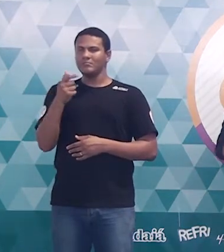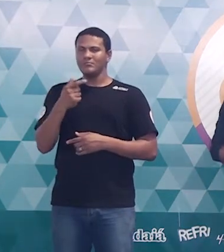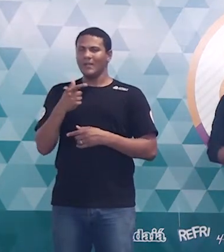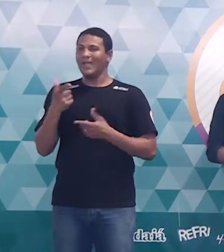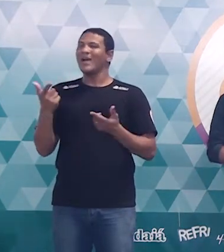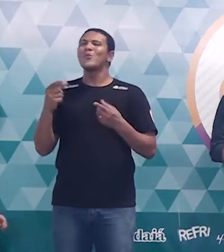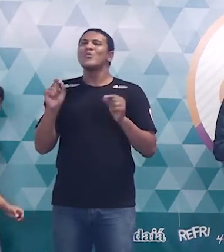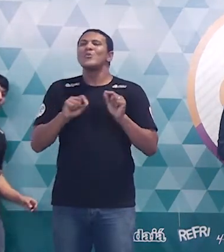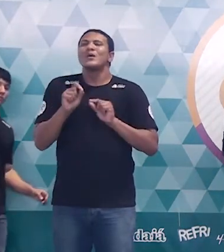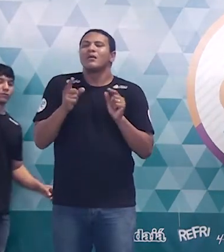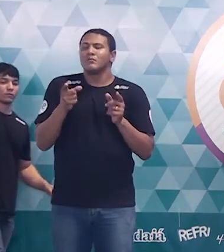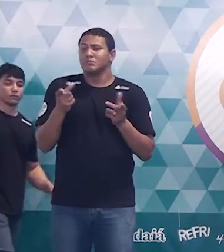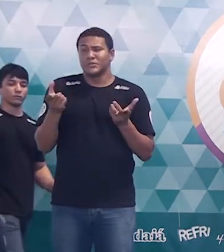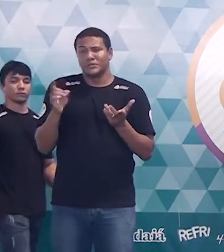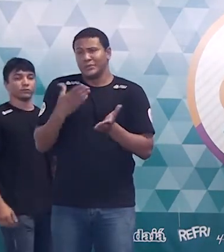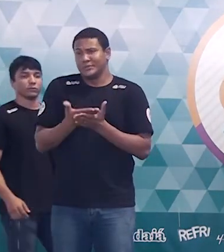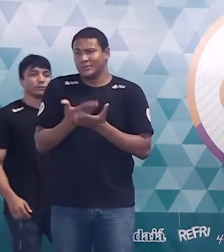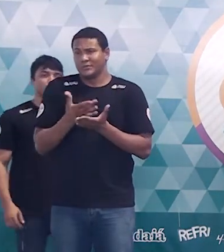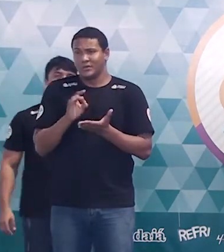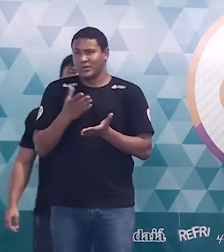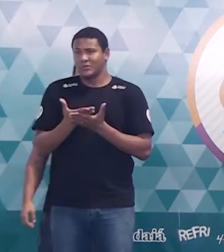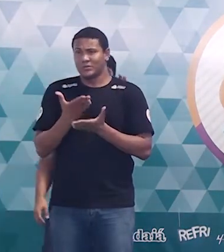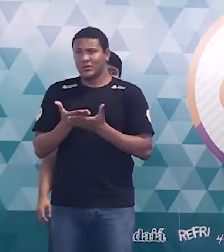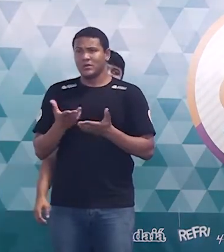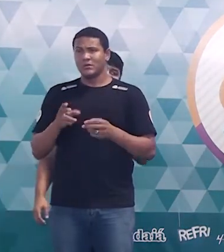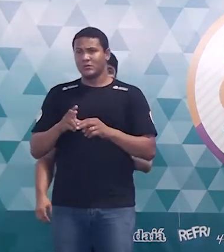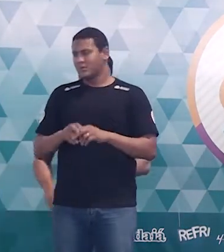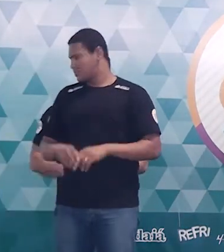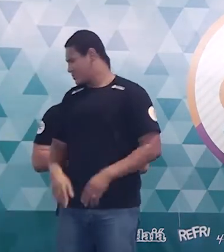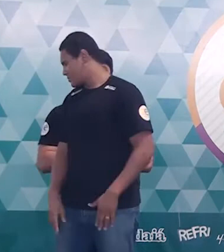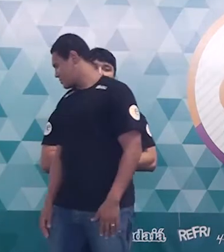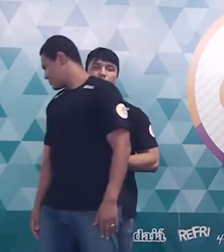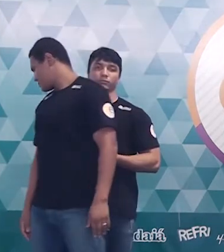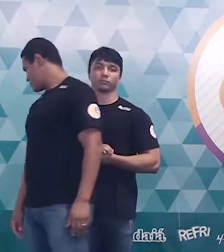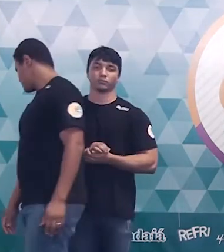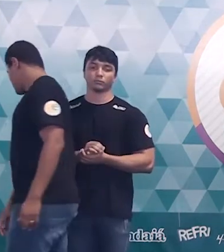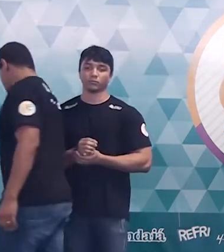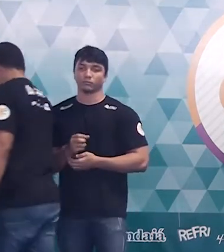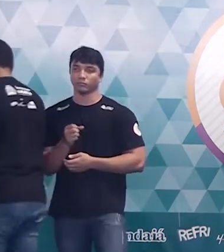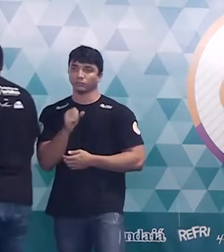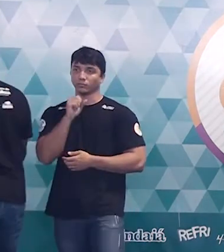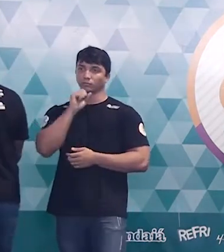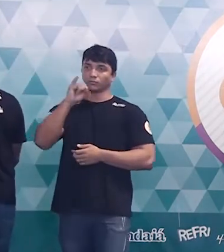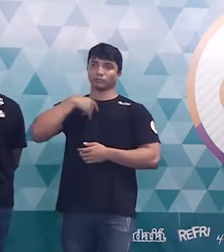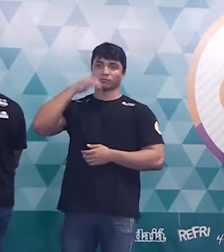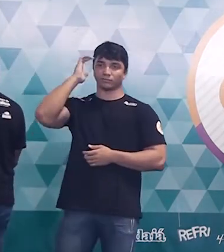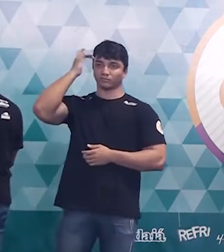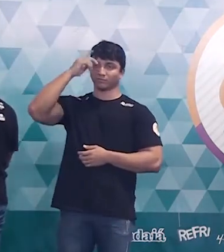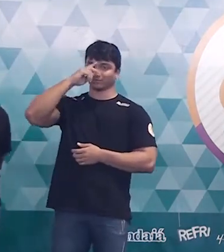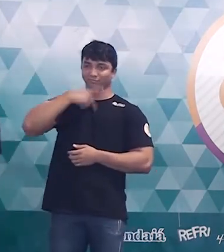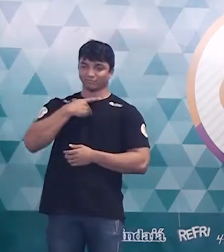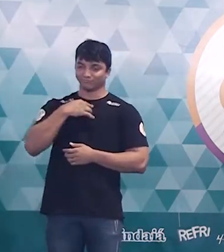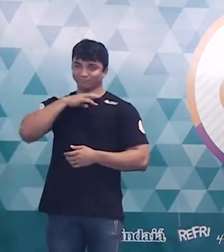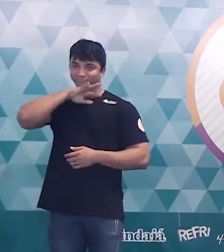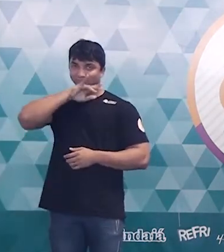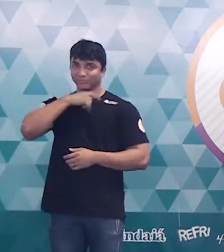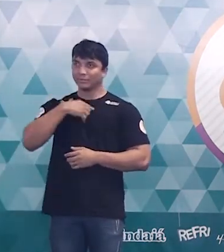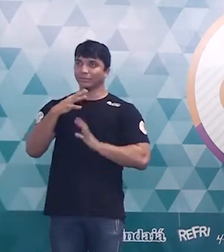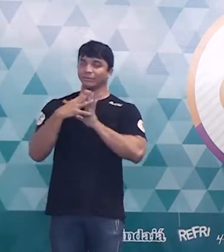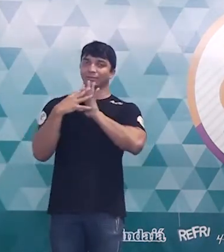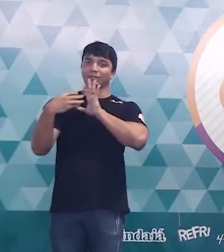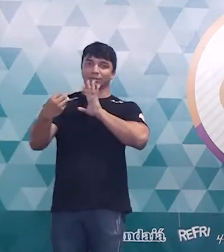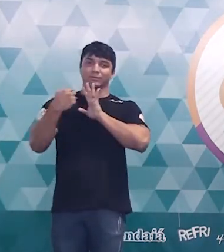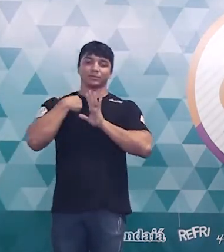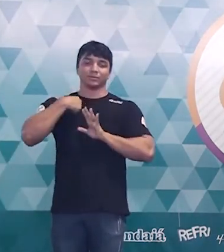houve receita. É só estudar. Então, se você se julga ruim em matemática, se inspire em mim. Tem jeito,